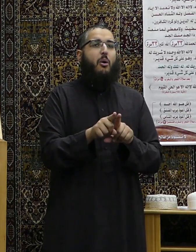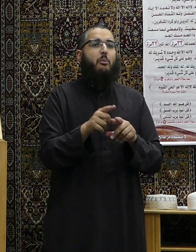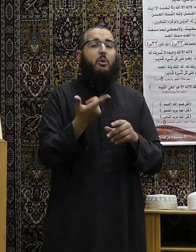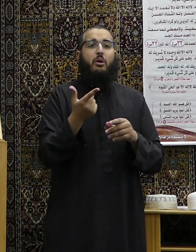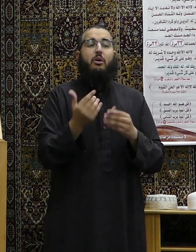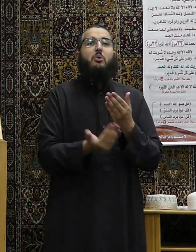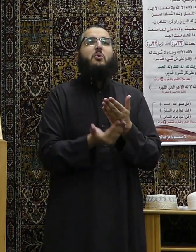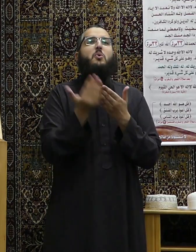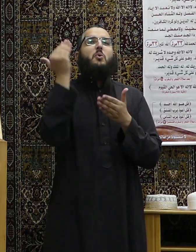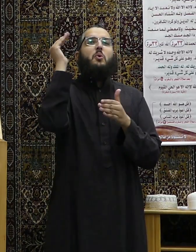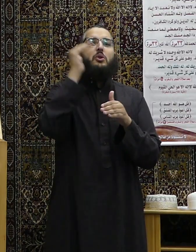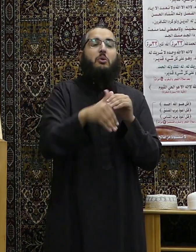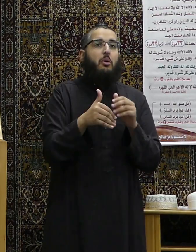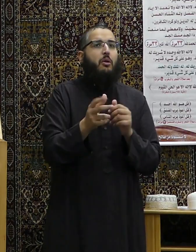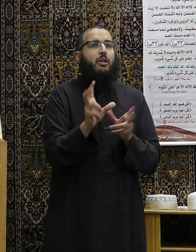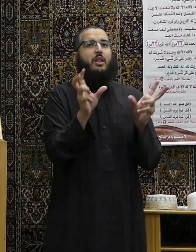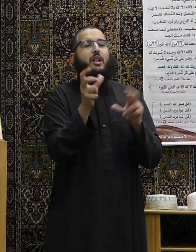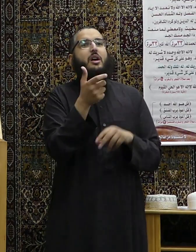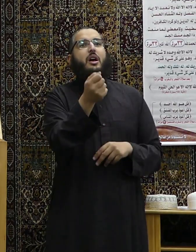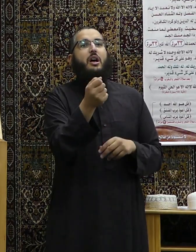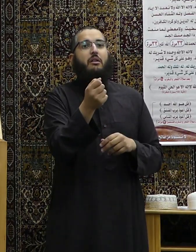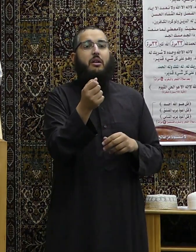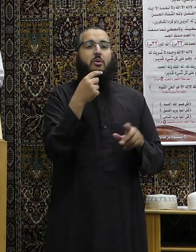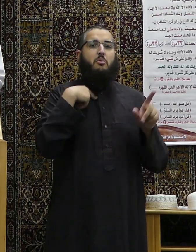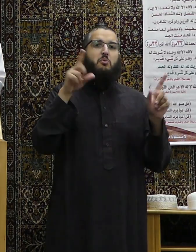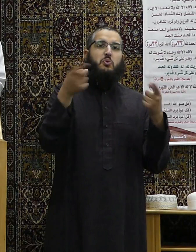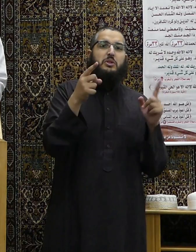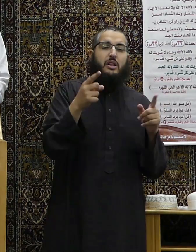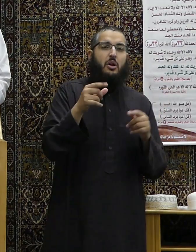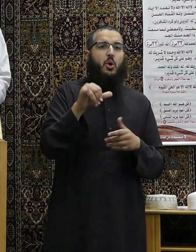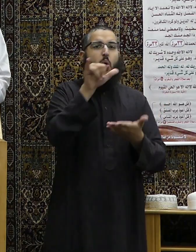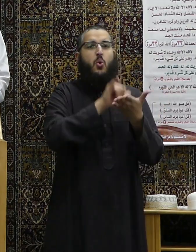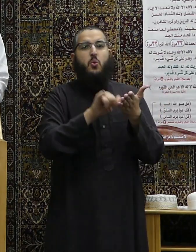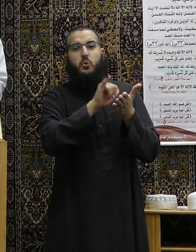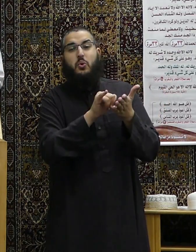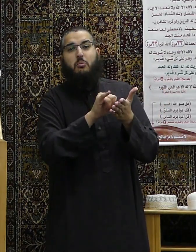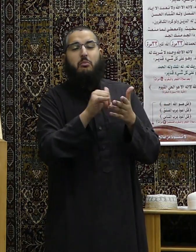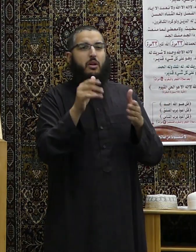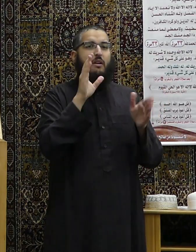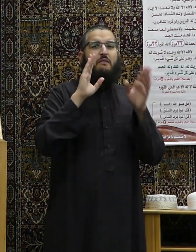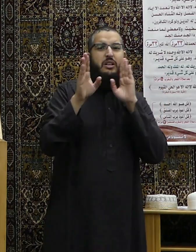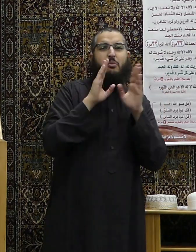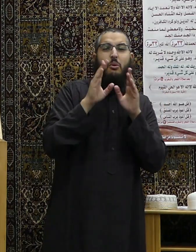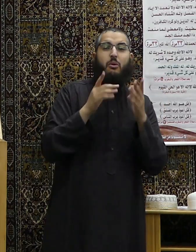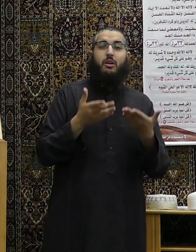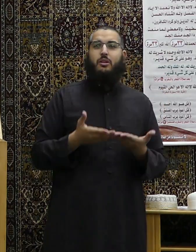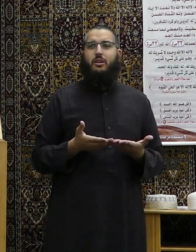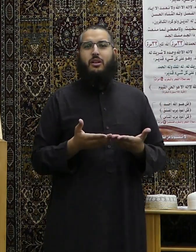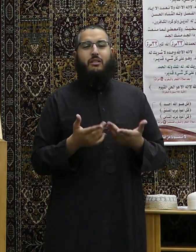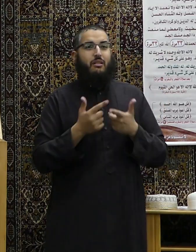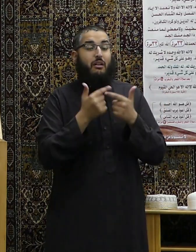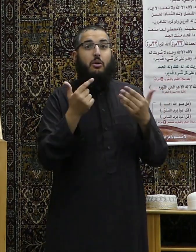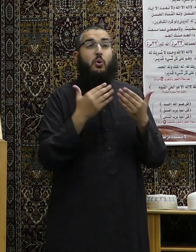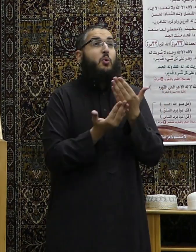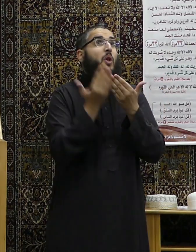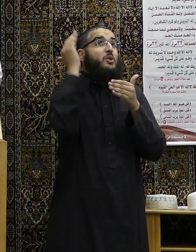avec quoi ? Avec la télé, les clips, YouTube, les réseaux sociaux. Toute leur